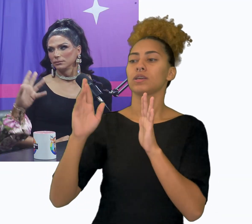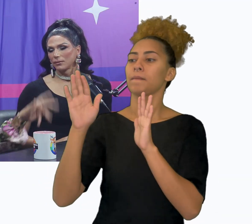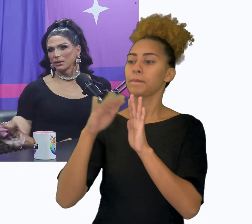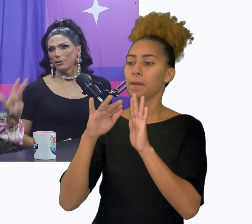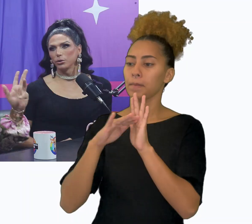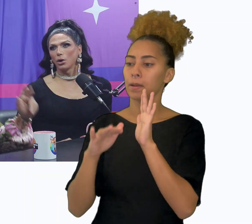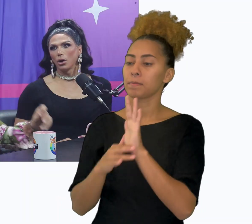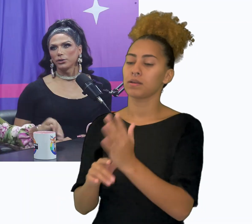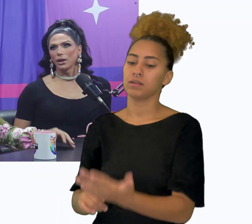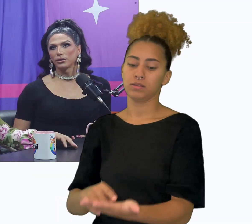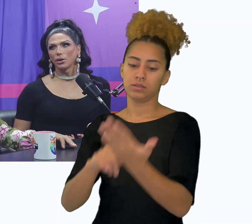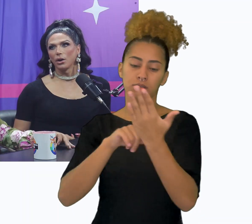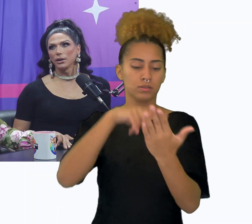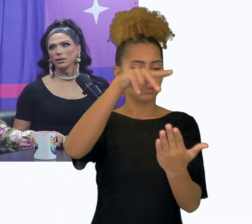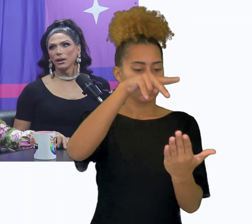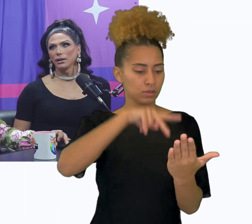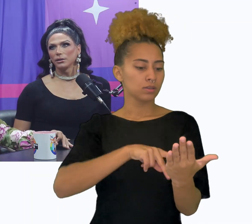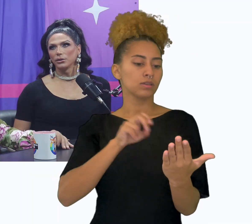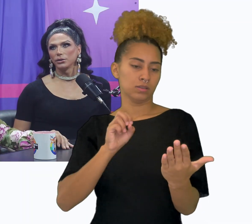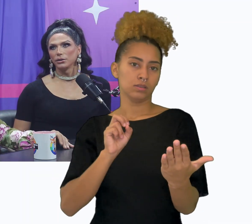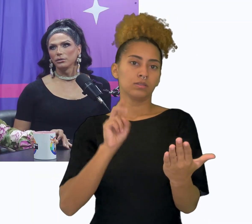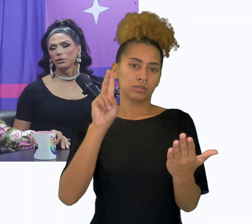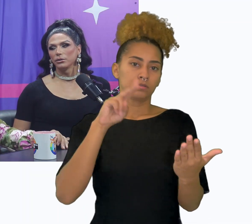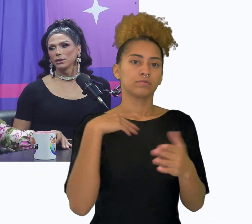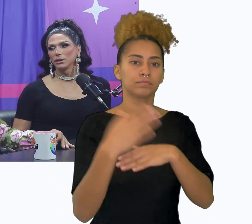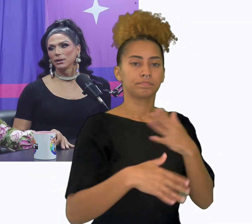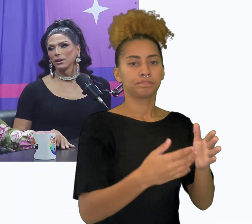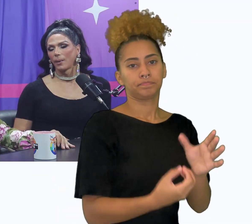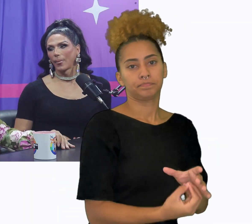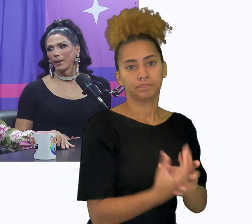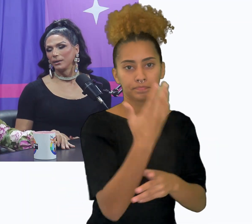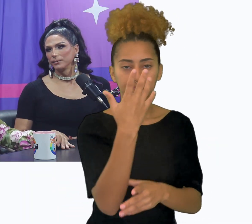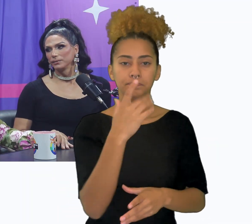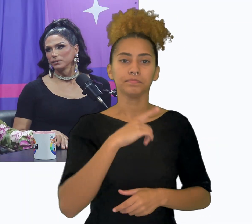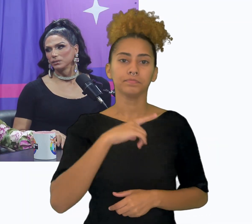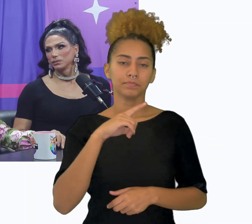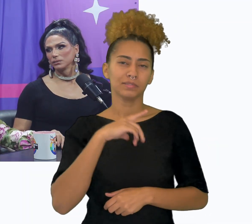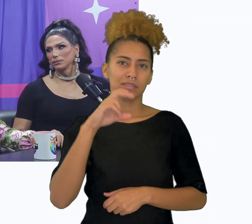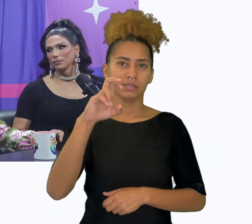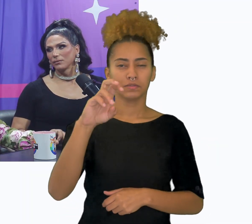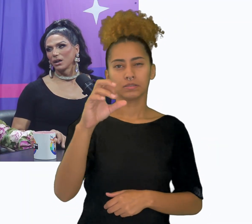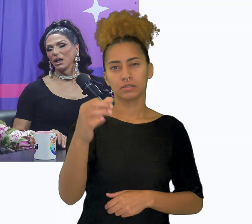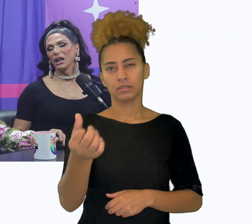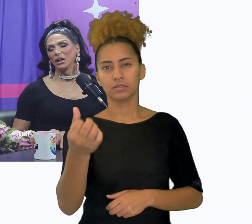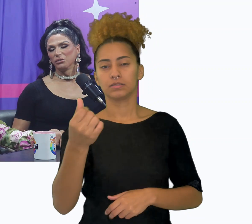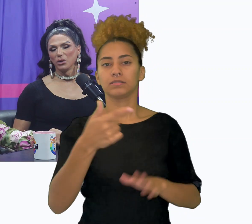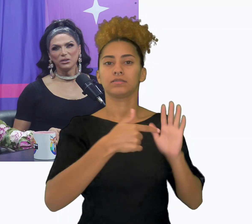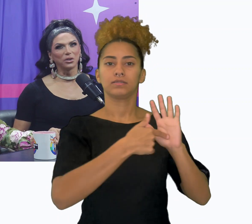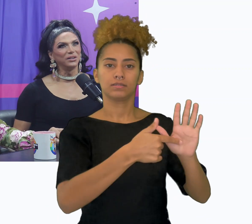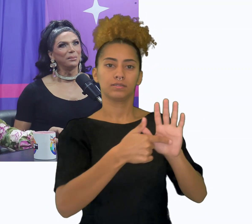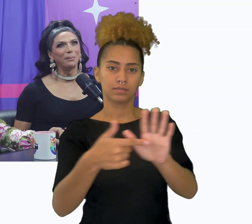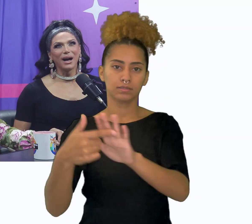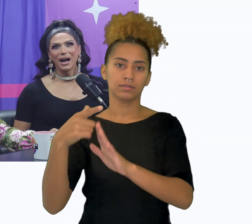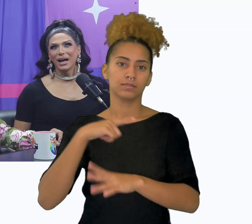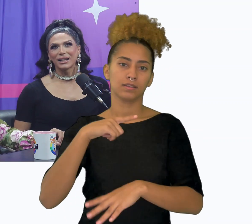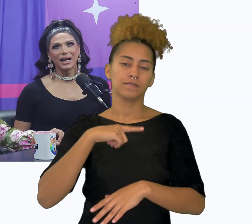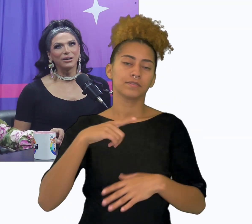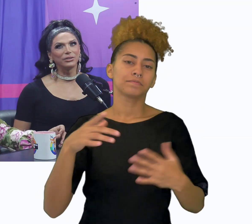e aí a gente... dava o norte da história, né? A gente criava. E aí foram 5, 6 edições. Foram